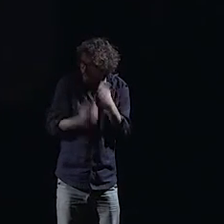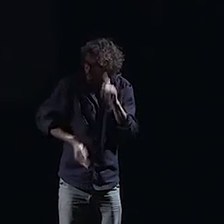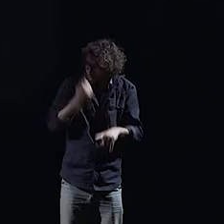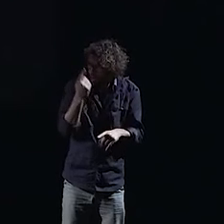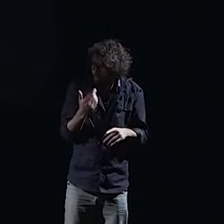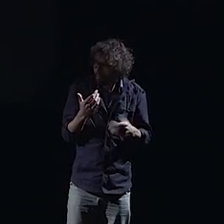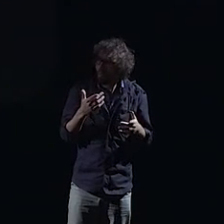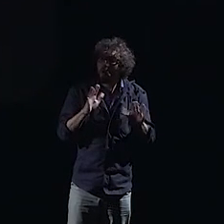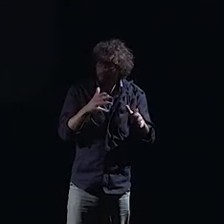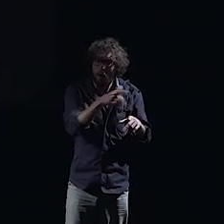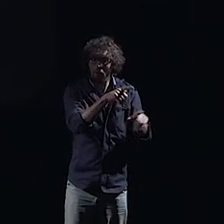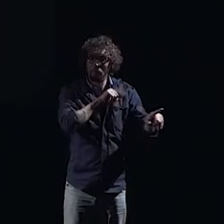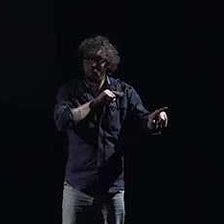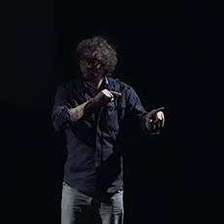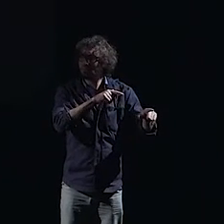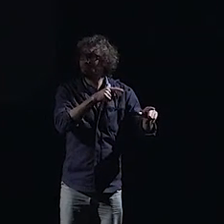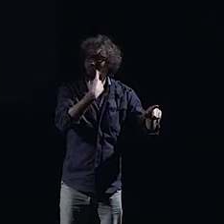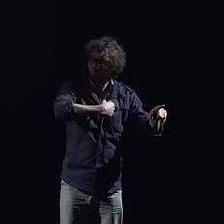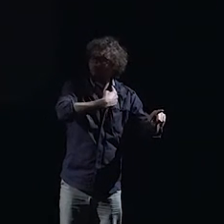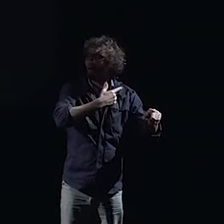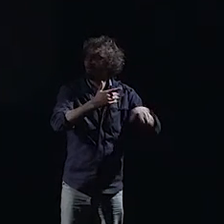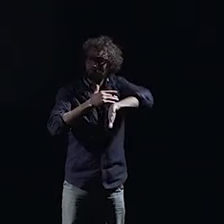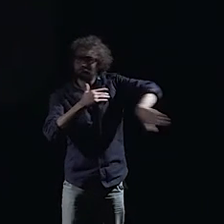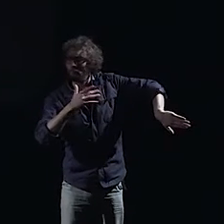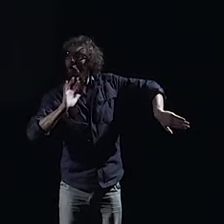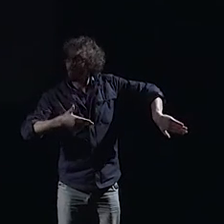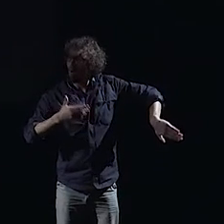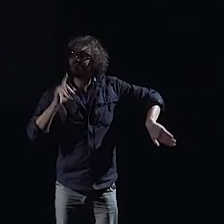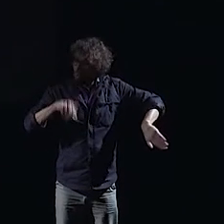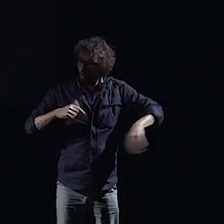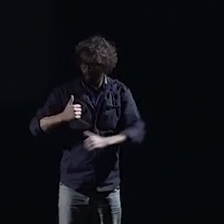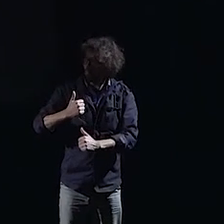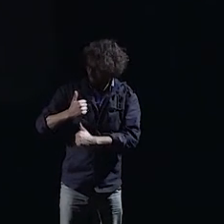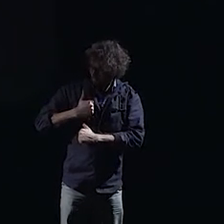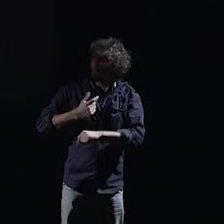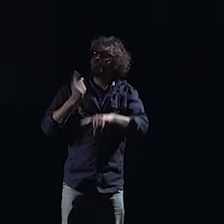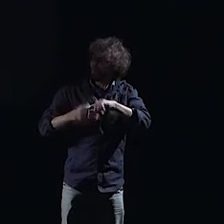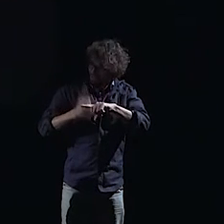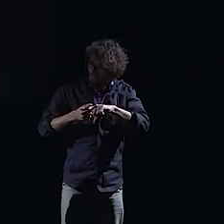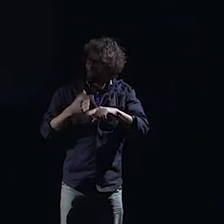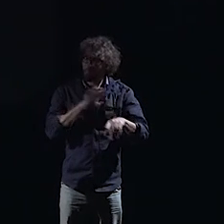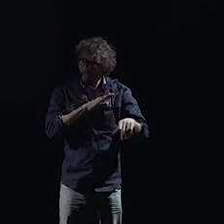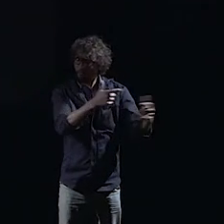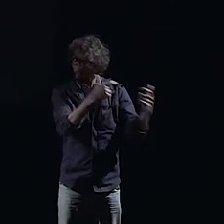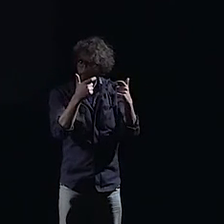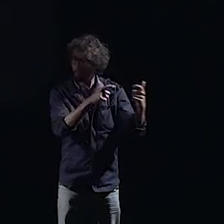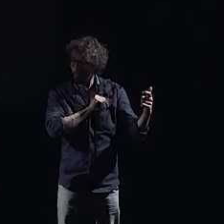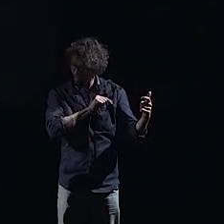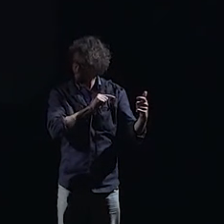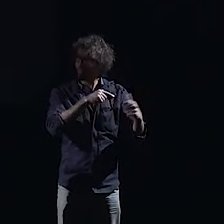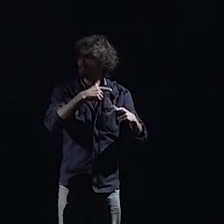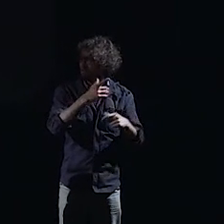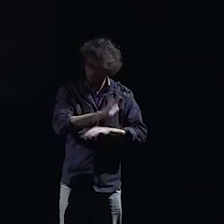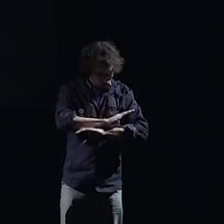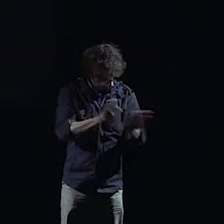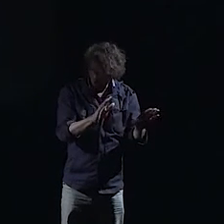système de surveillance autoritaire, c'est créer des systèmes positifs de discipline, où la discipline ne vient pas d'un système de surveillance policier et d'un État et de